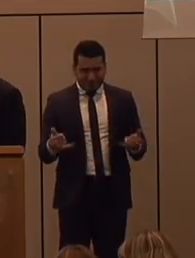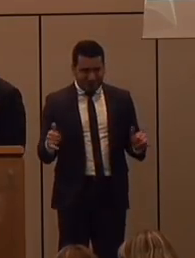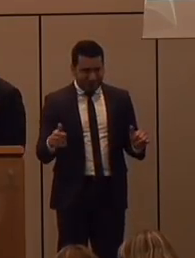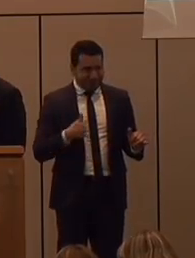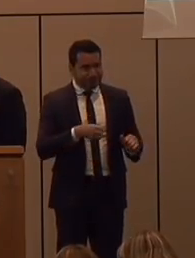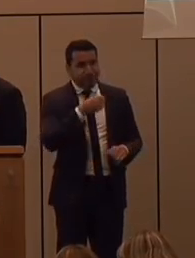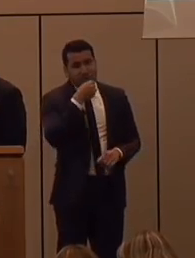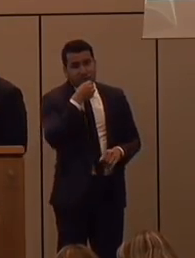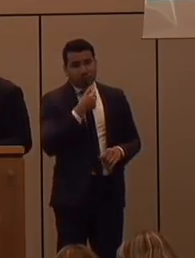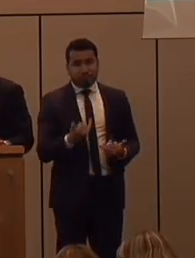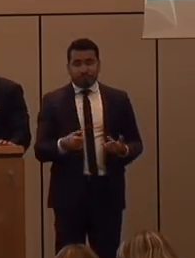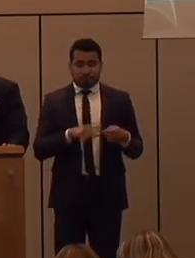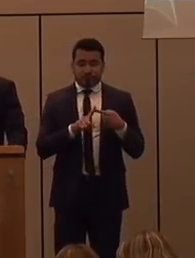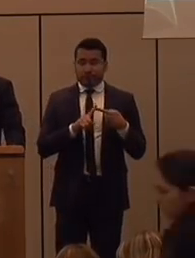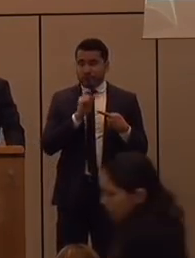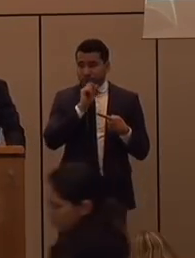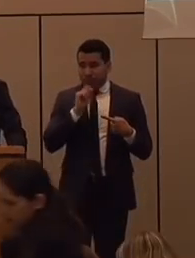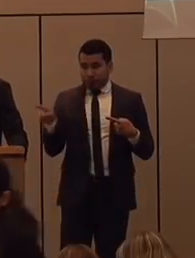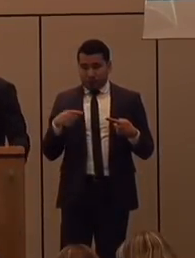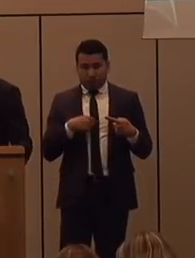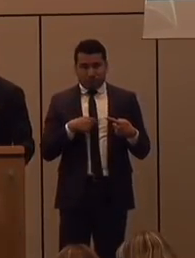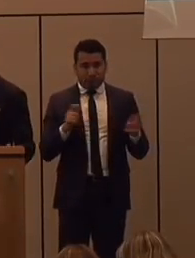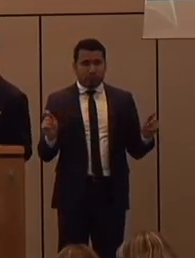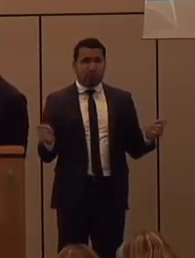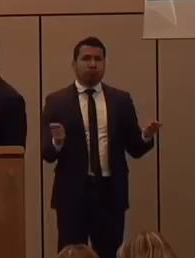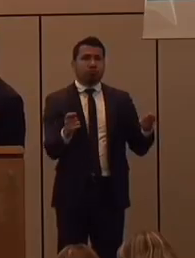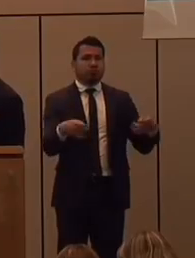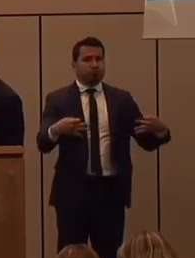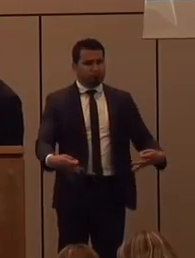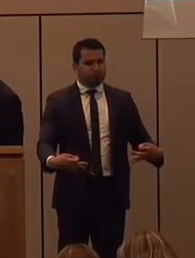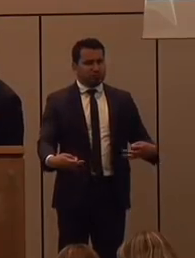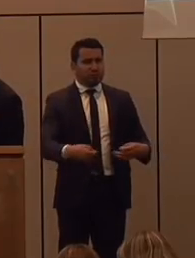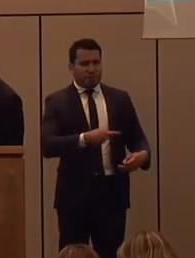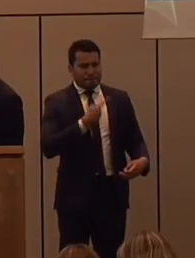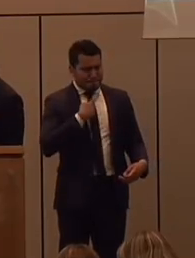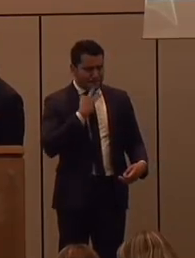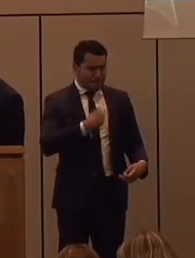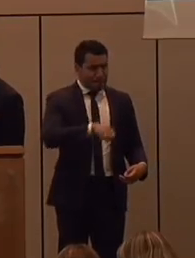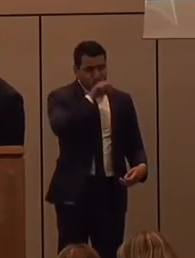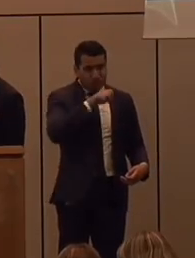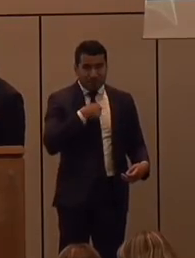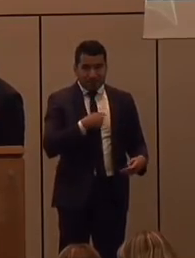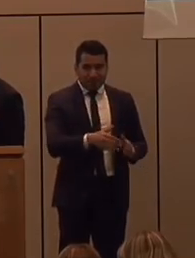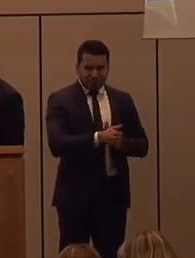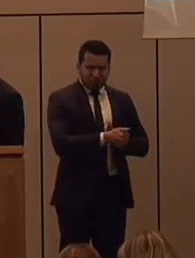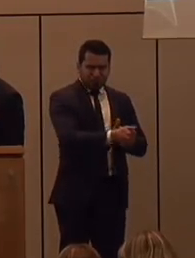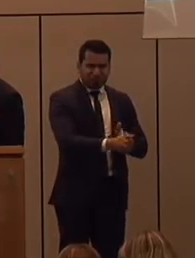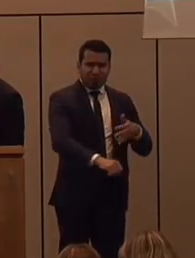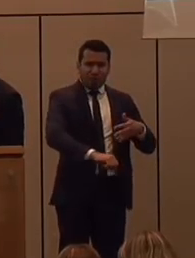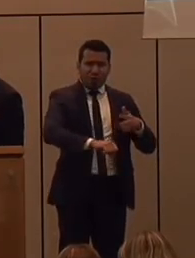hay una pregunta que dice la campaña seguro te va a encantar tiene 11 rutas se van a abrir más